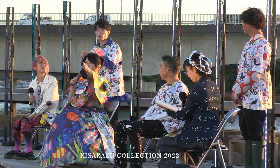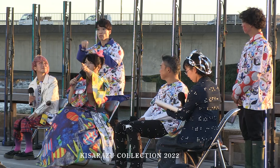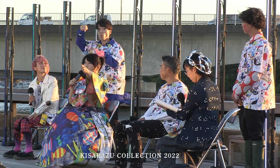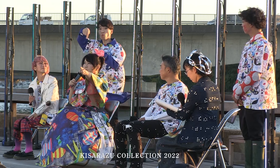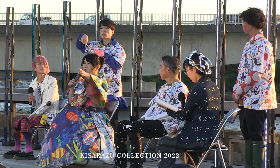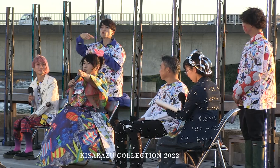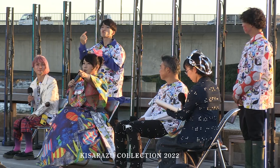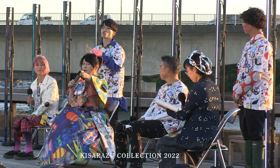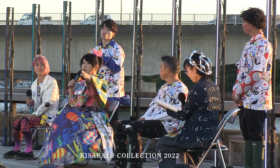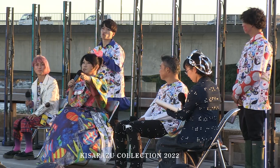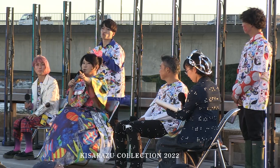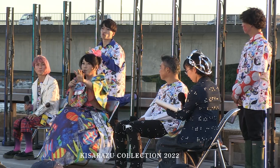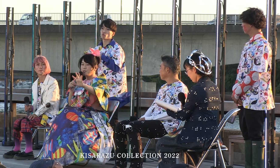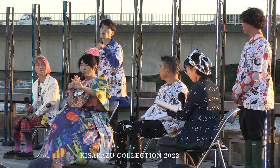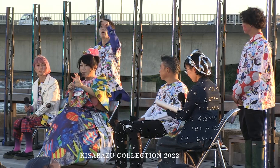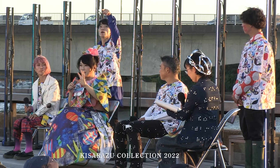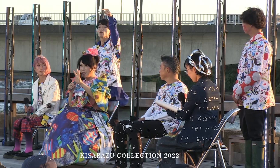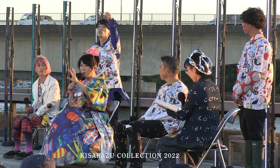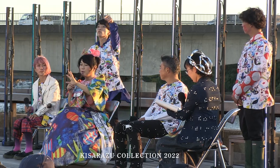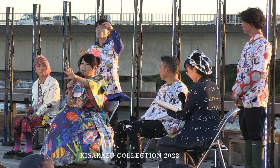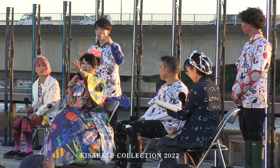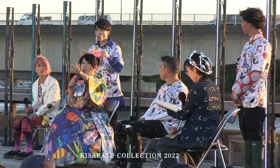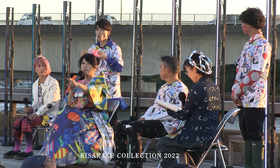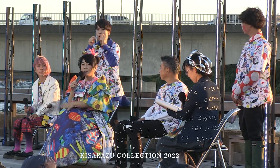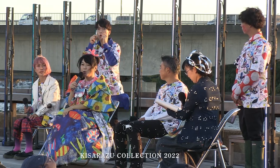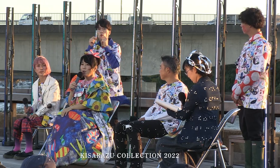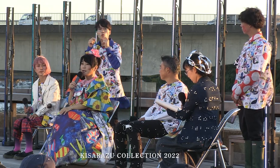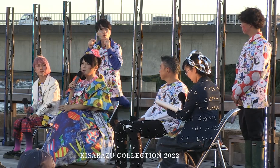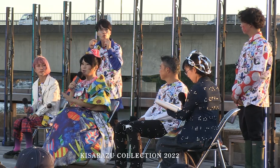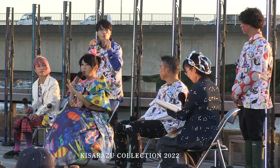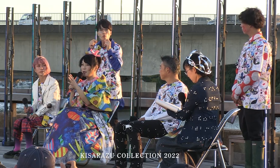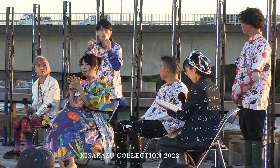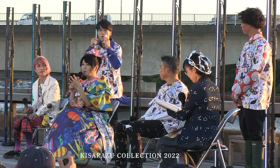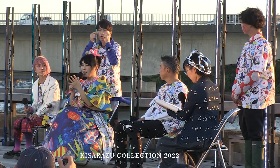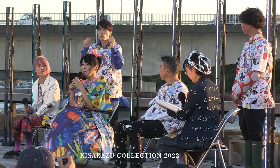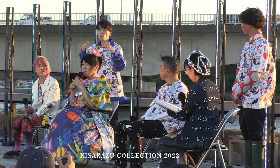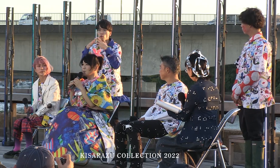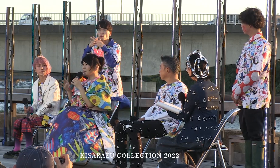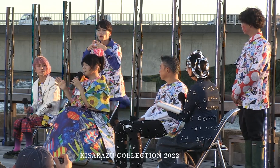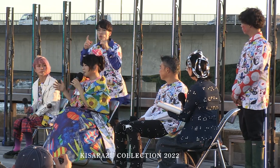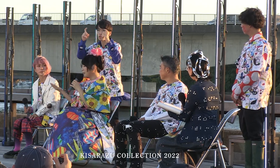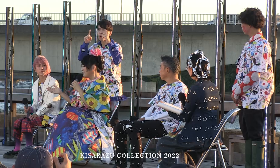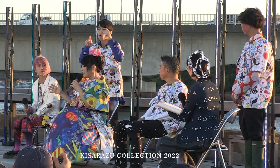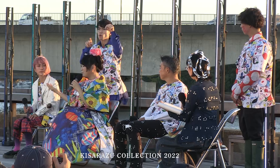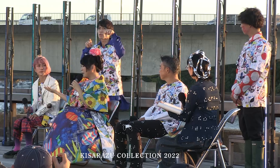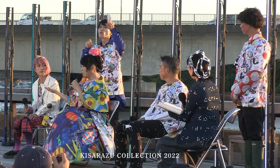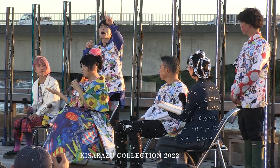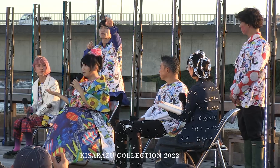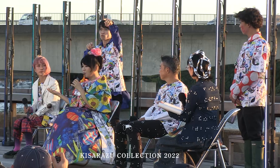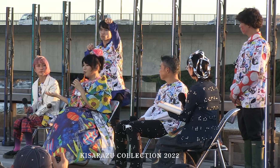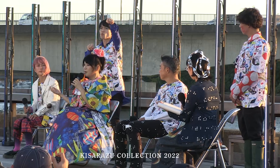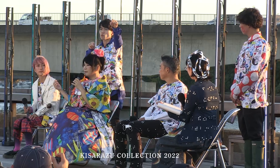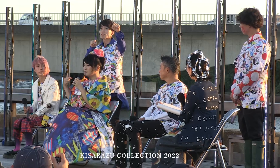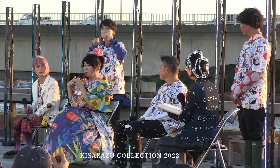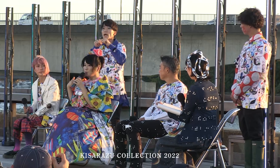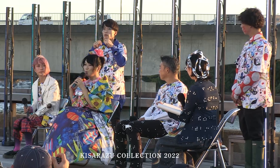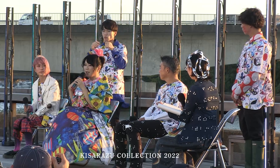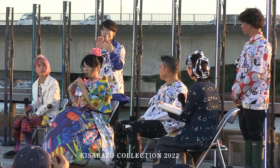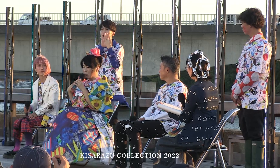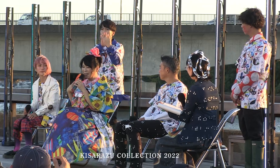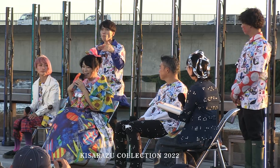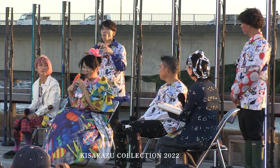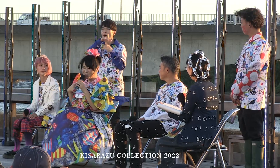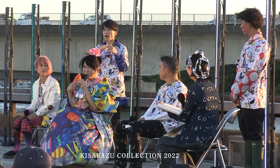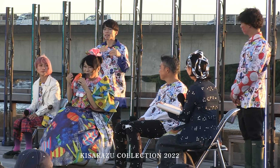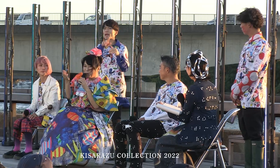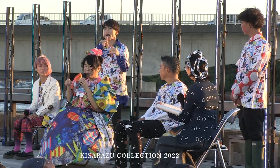ね、ちょうど竜宮城のそばにね防波堤あるんですけど、あそこでドラマのね紀香さんが、あの台本の、私は男